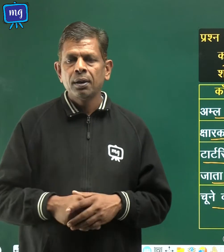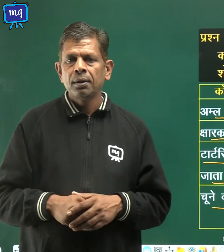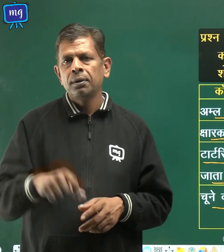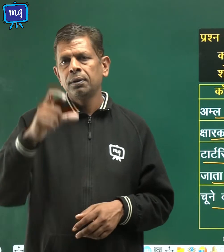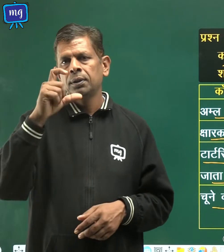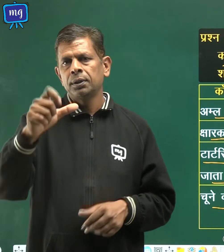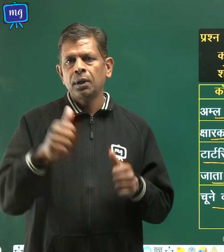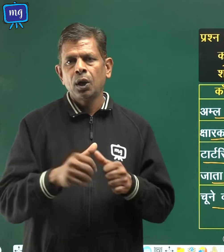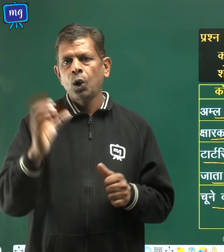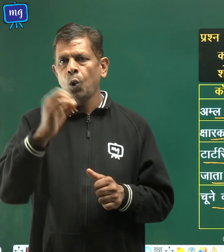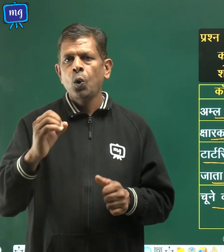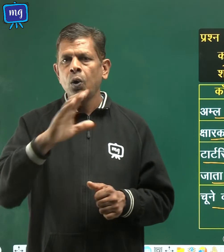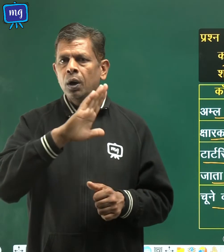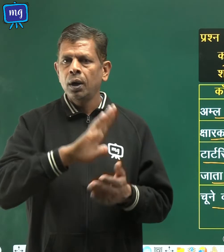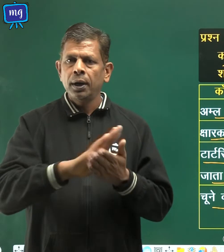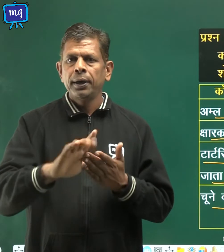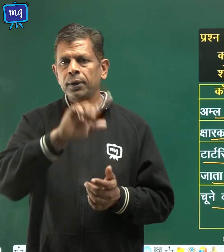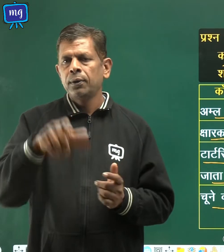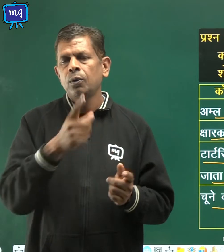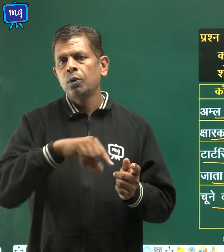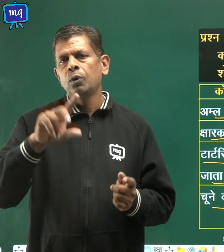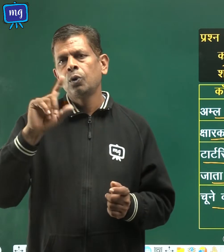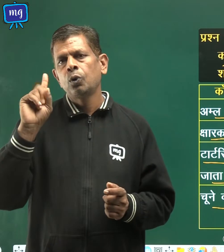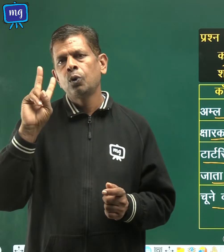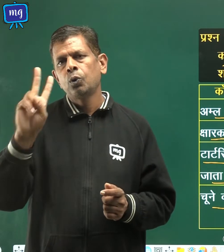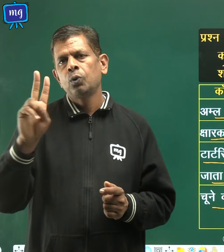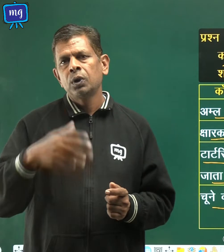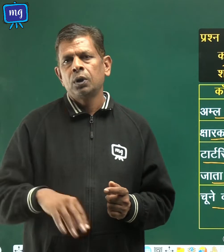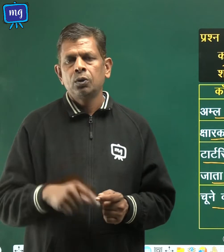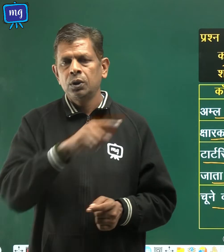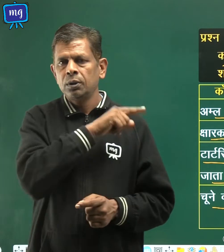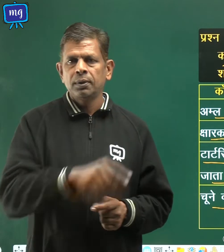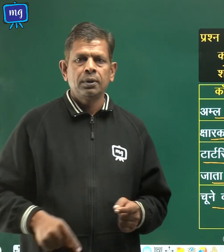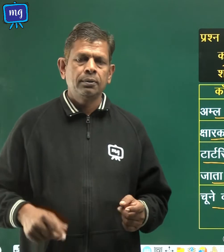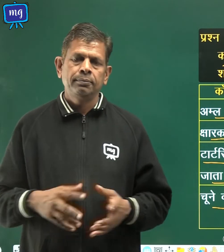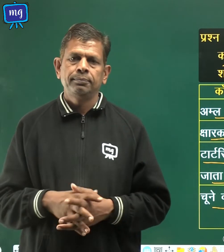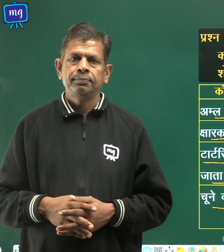कैल्शियम हाइड्रोक्साइड होता है, तो इसे मिलाएंगे।